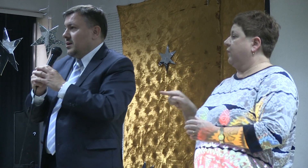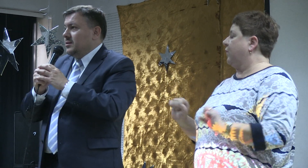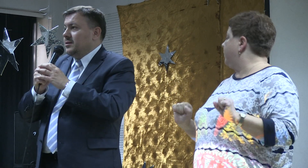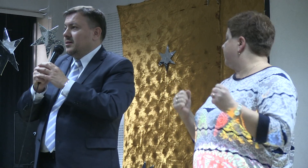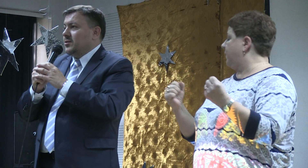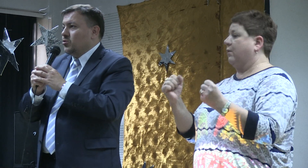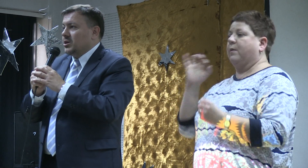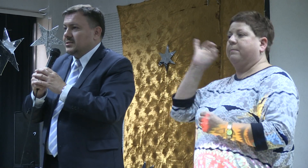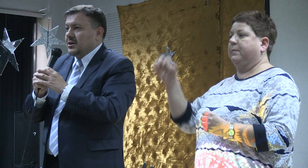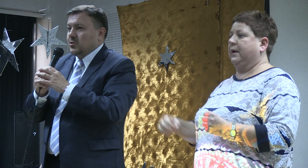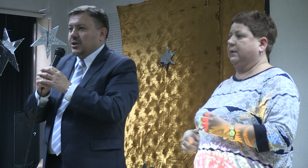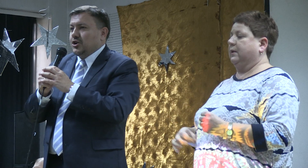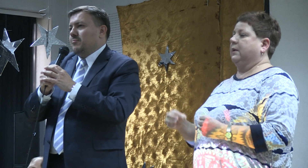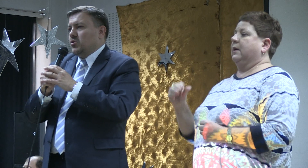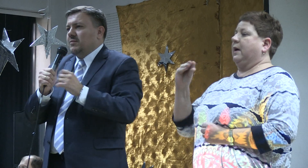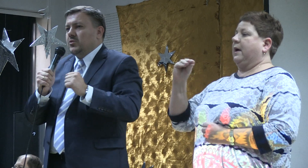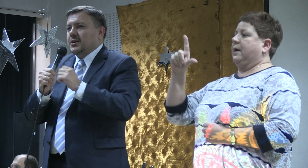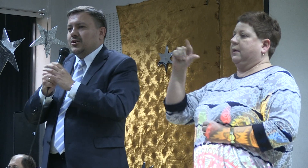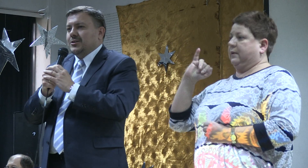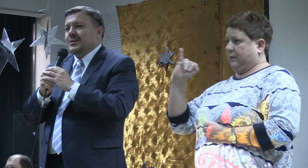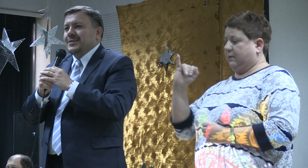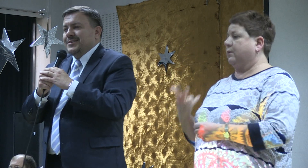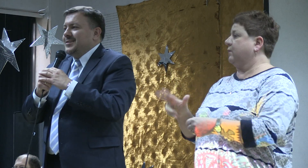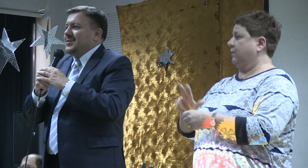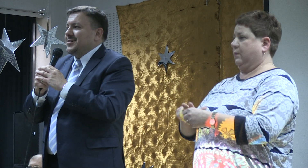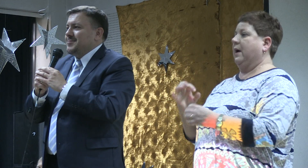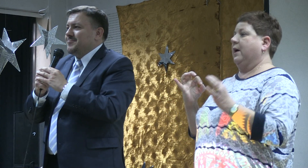pani Eli Kulczyckiej, która dzisiaj motywuje naszych